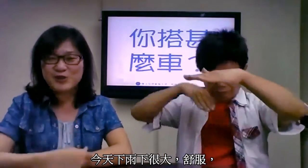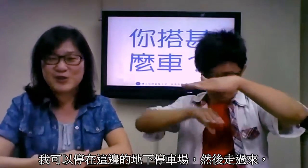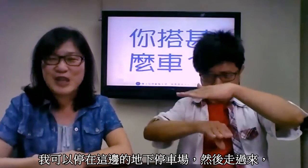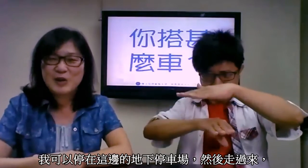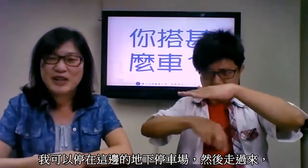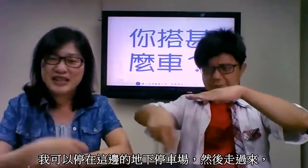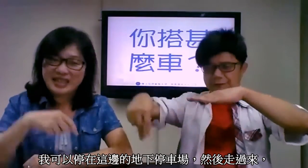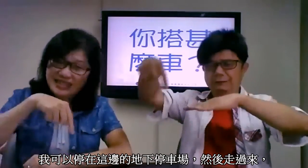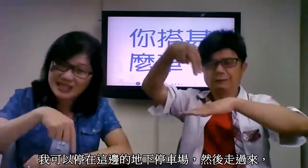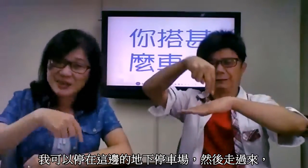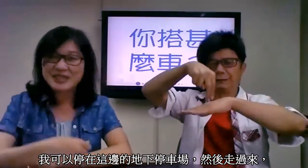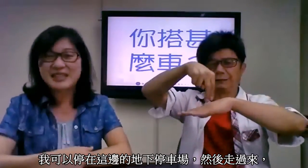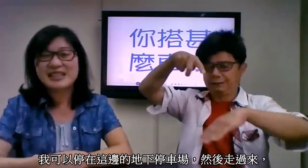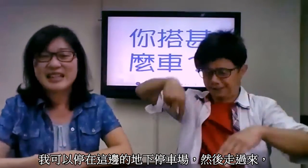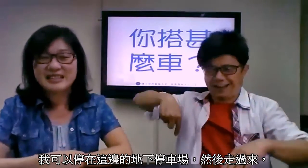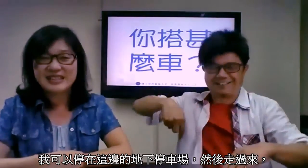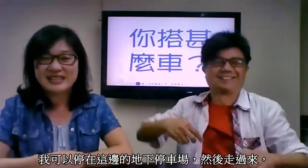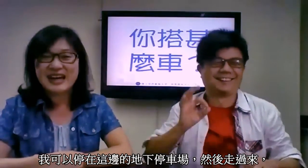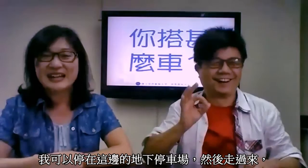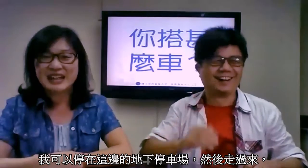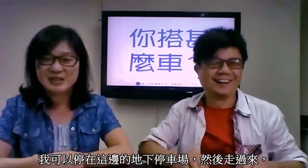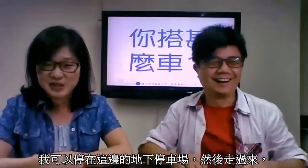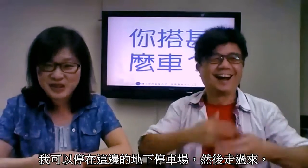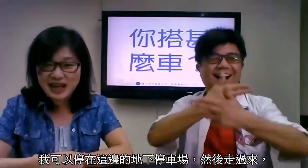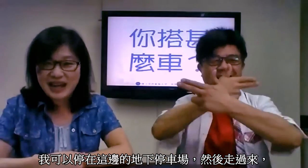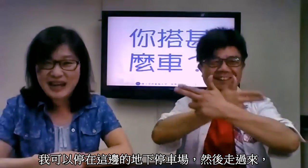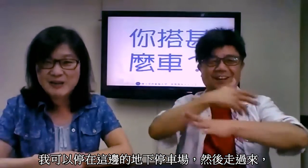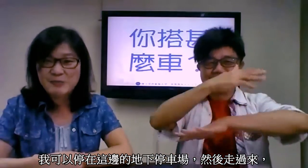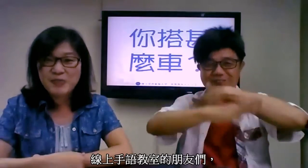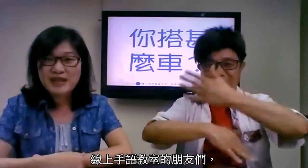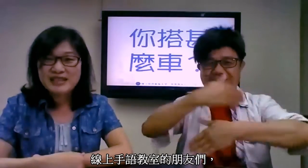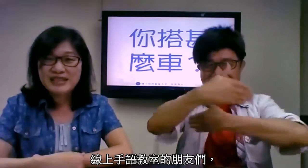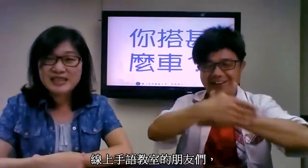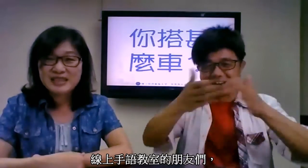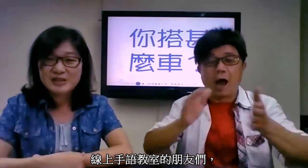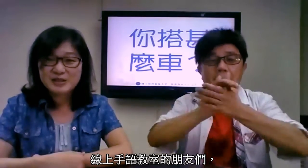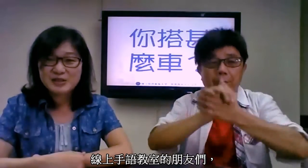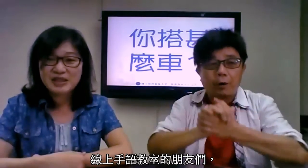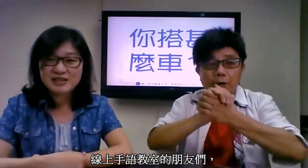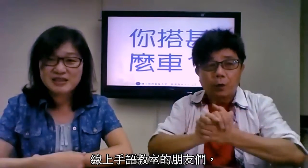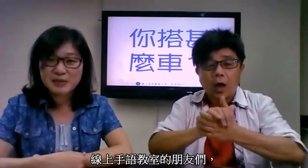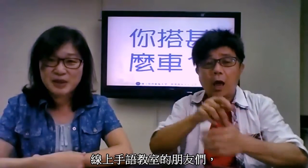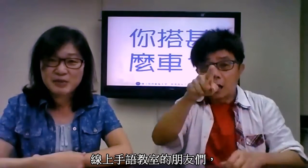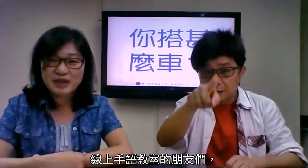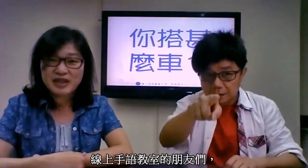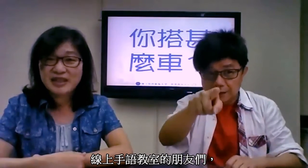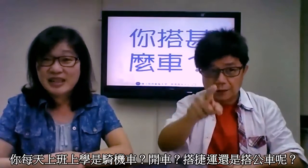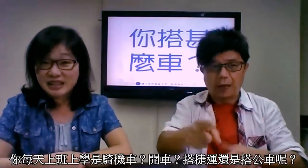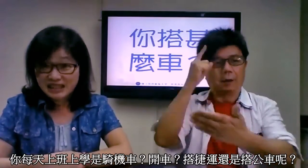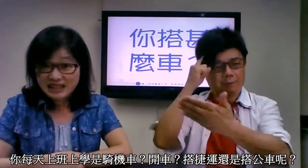服。我可以停在这边的地下停车场，然后走过来。线上手语教室的朋友们，